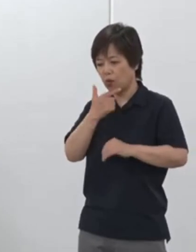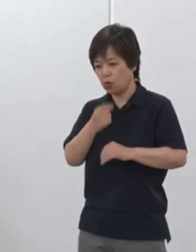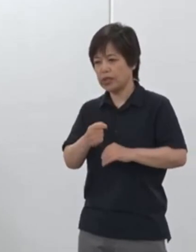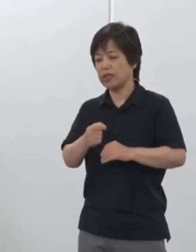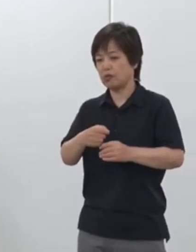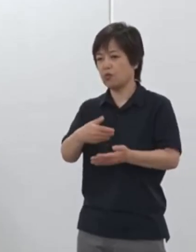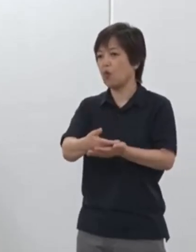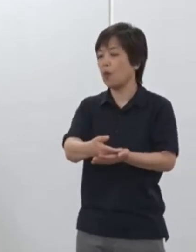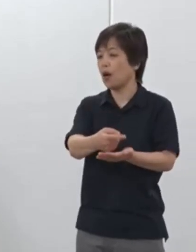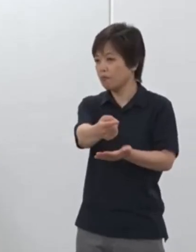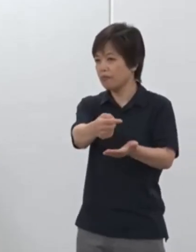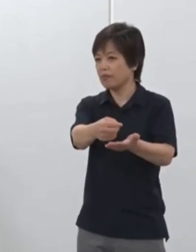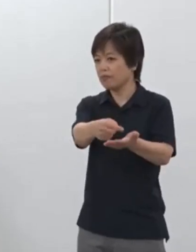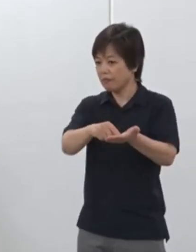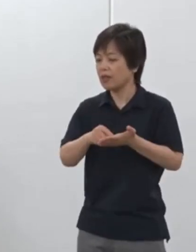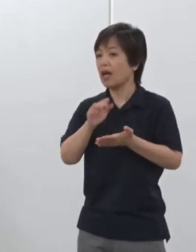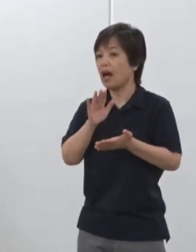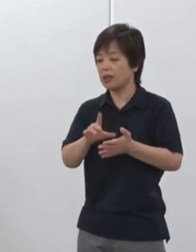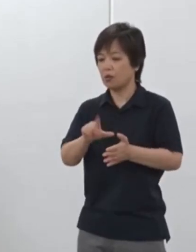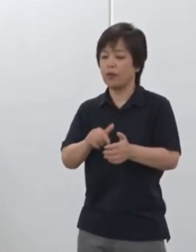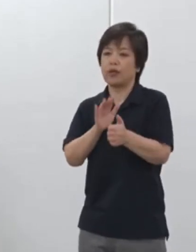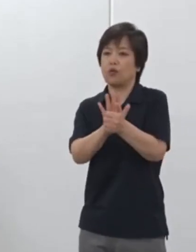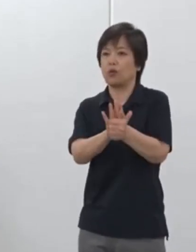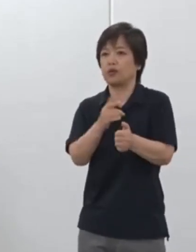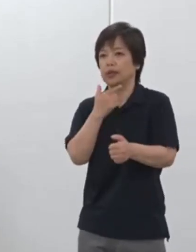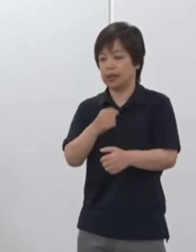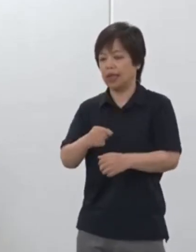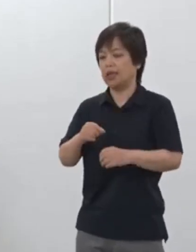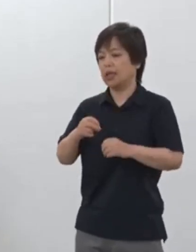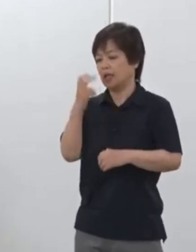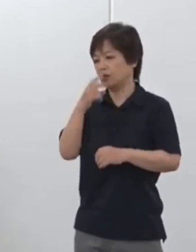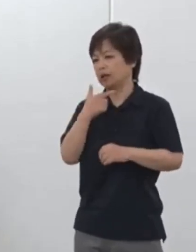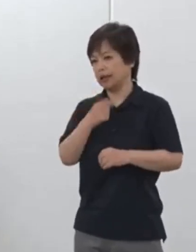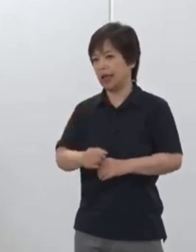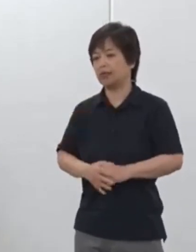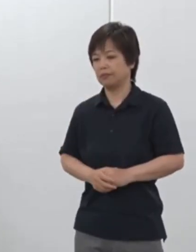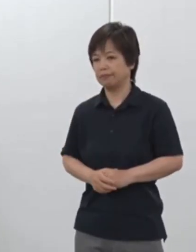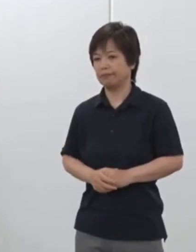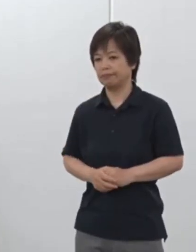ぜひそれは協力したいと思いますし、確認はしておきたいと思います。 はい、ありがとうございました。はい。